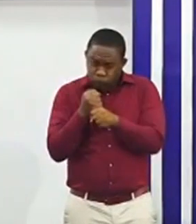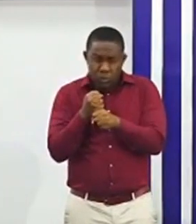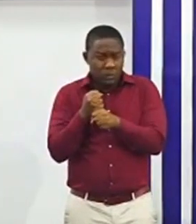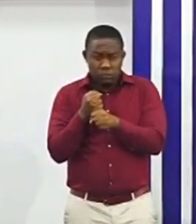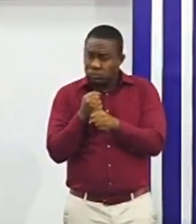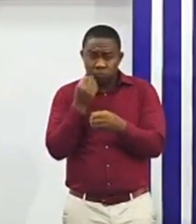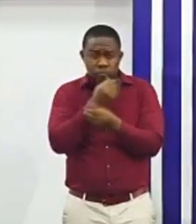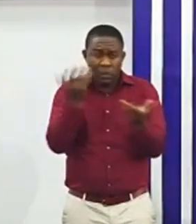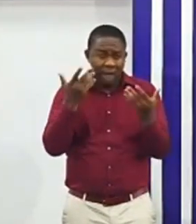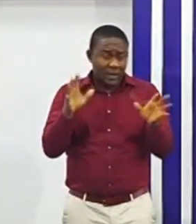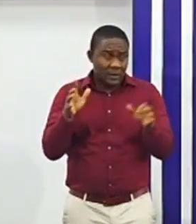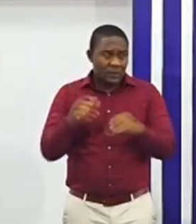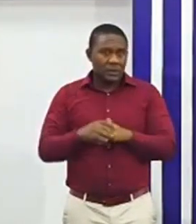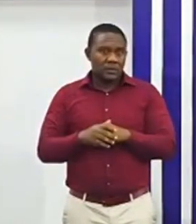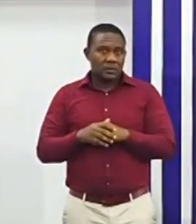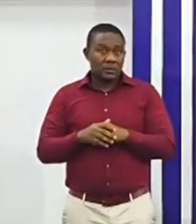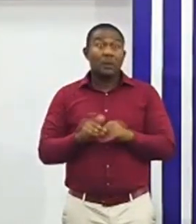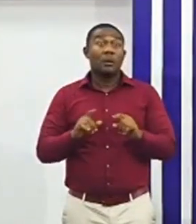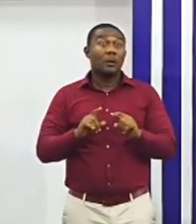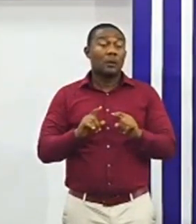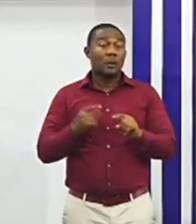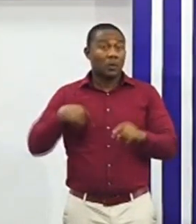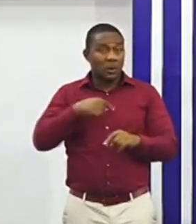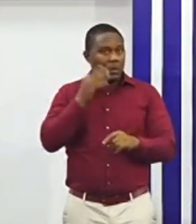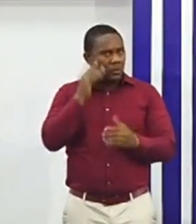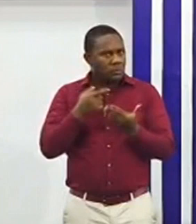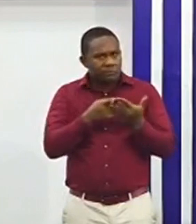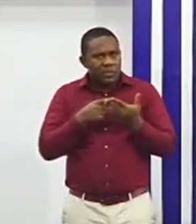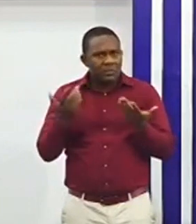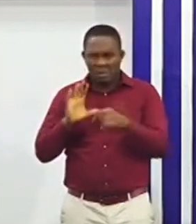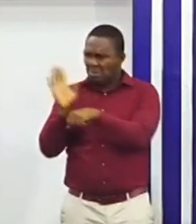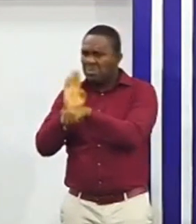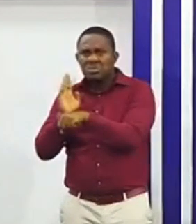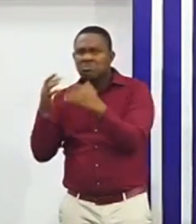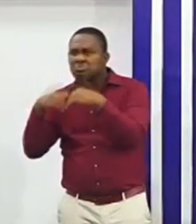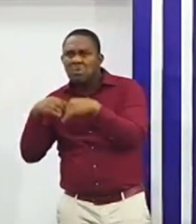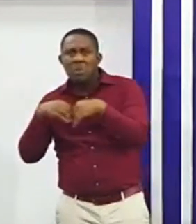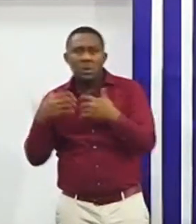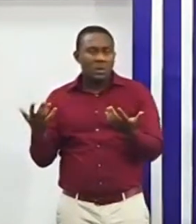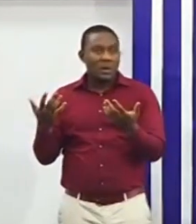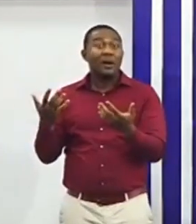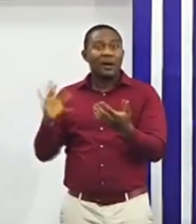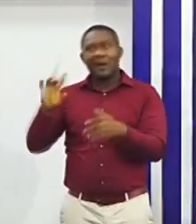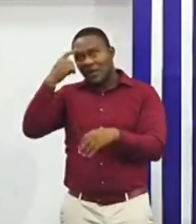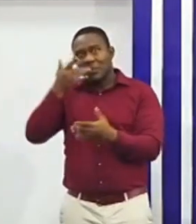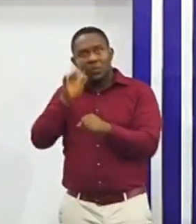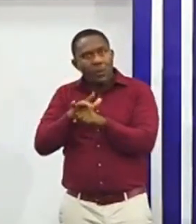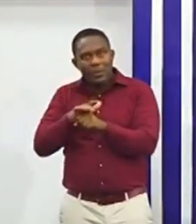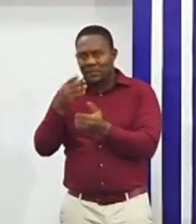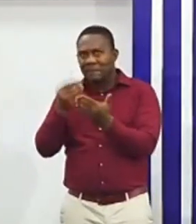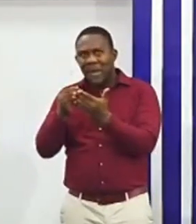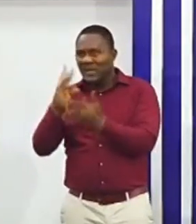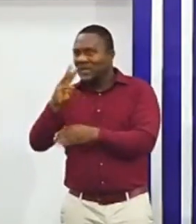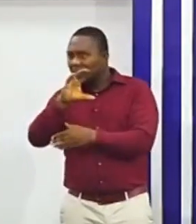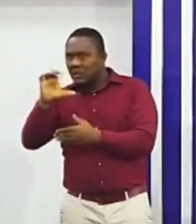fo na nyɛna ka a kyɛne man a maga na mag ɛrɛŋa a lɛ ne a lɛ tena yele a Dr. Badu Akosa